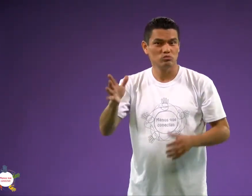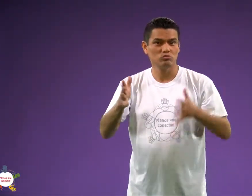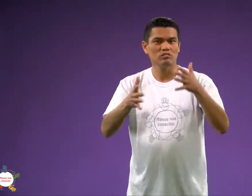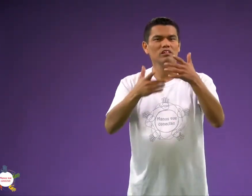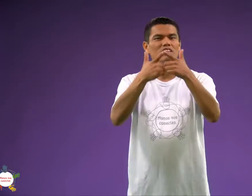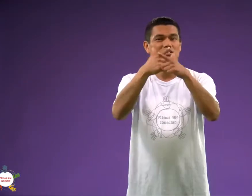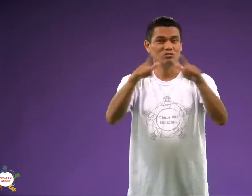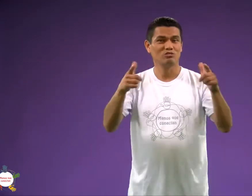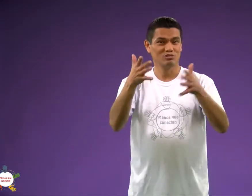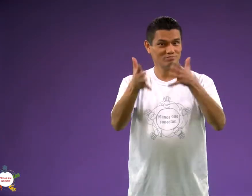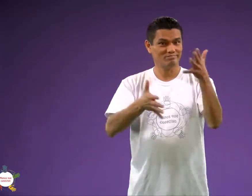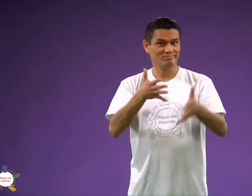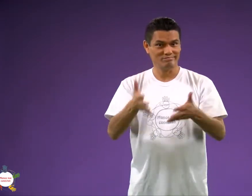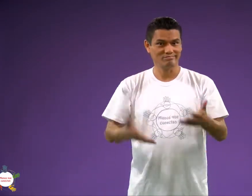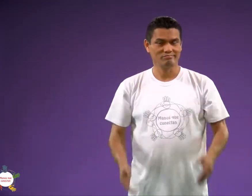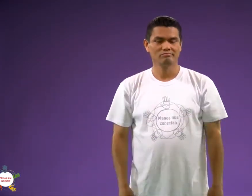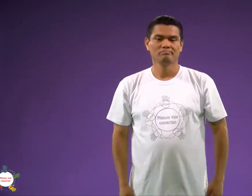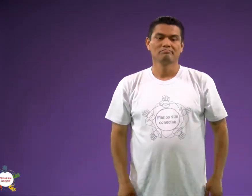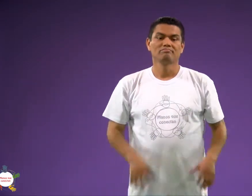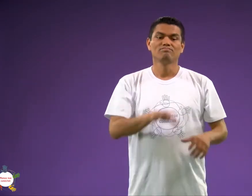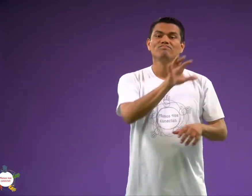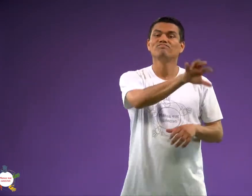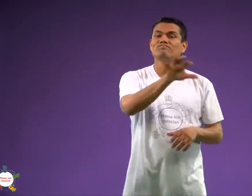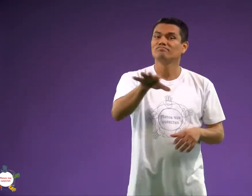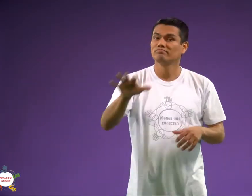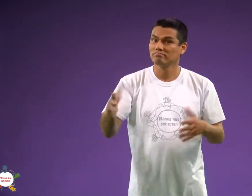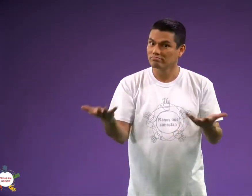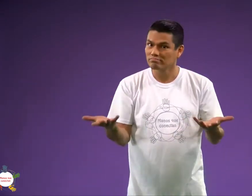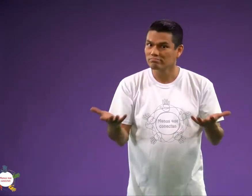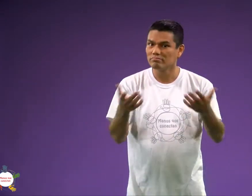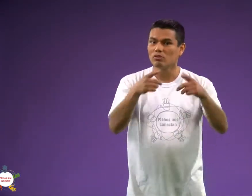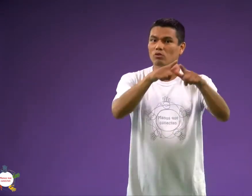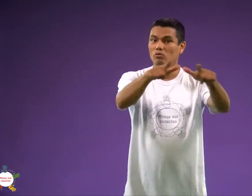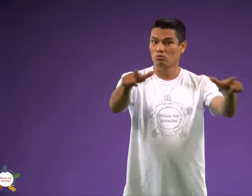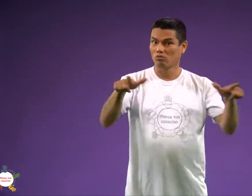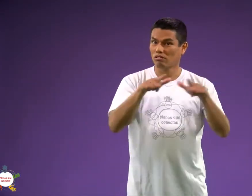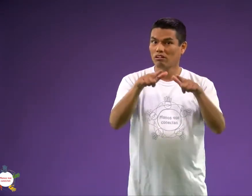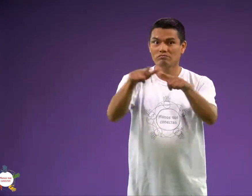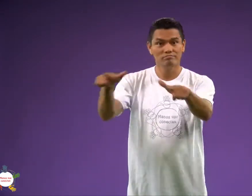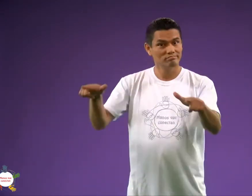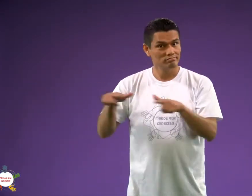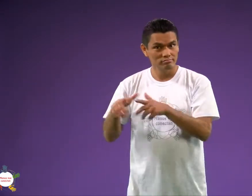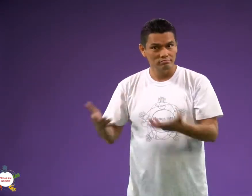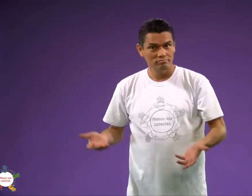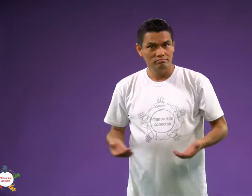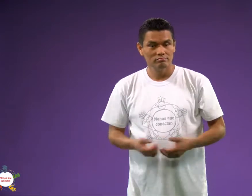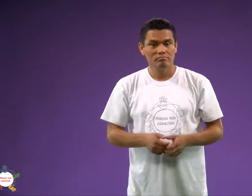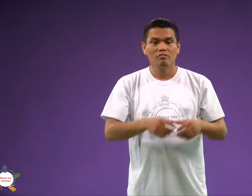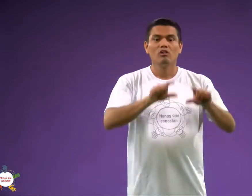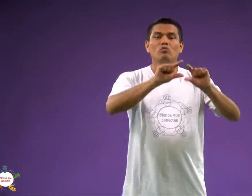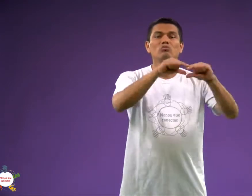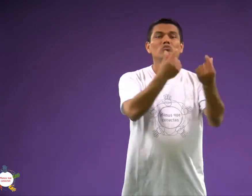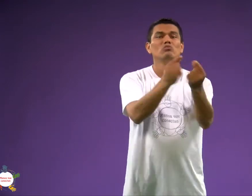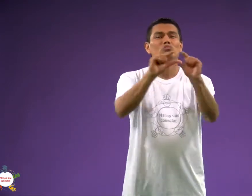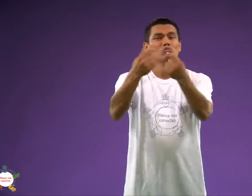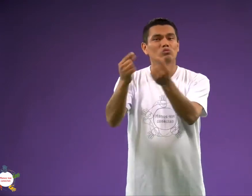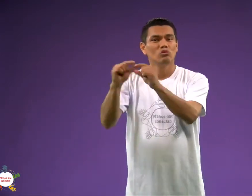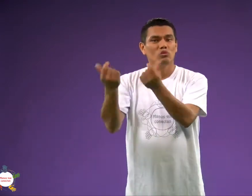Existe variación por el lugar, por el área geográfica, también por grupos. Esta puede estar determinada por grupos sociales como asociaciones,